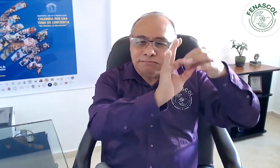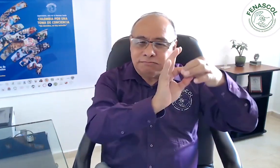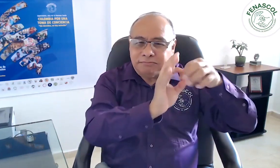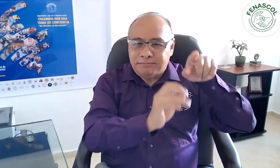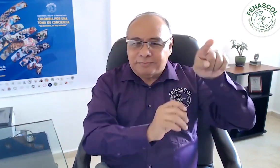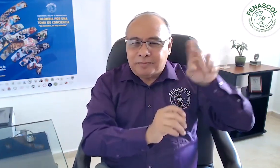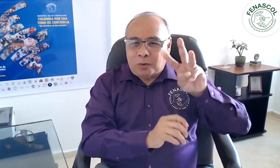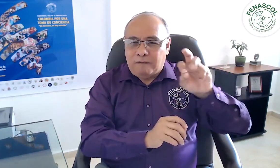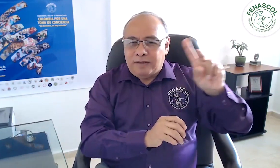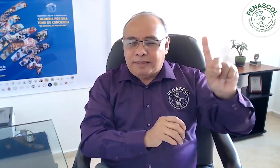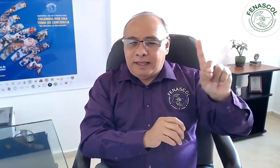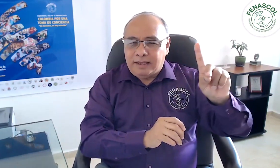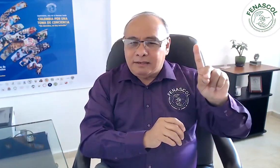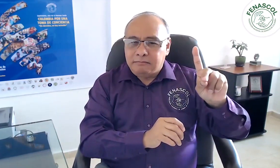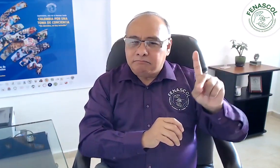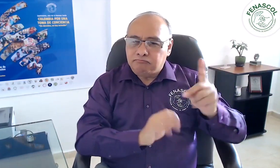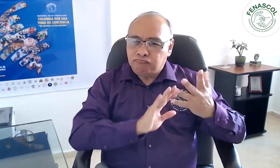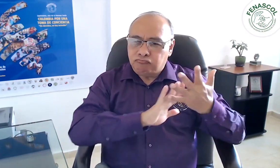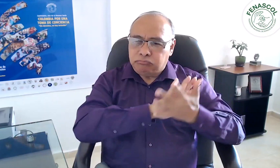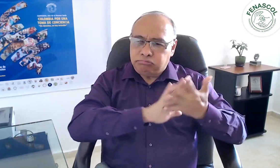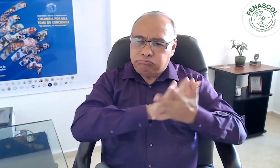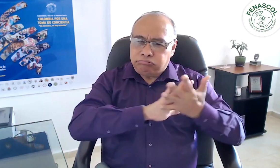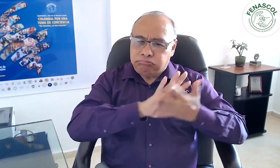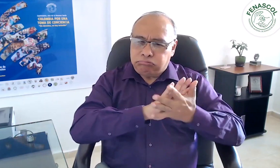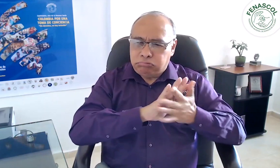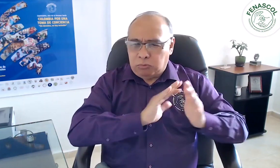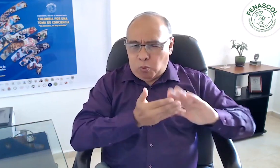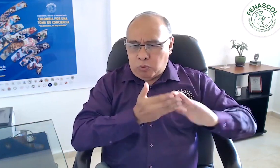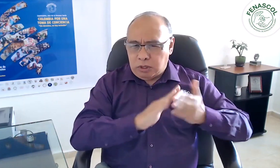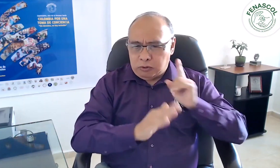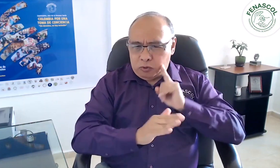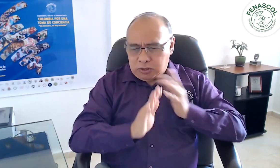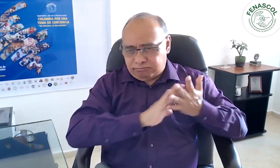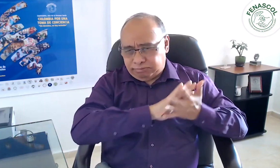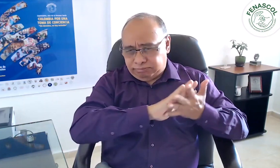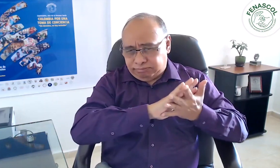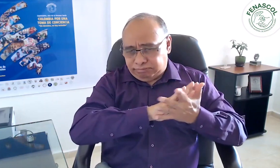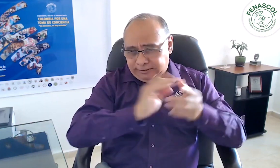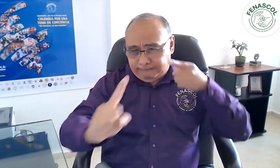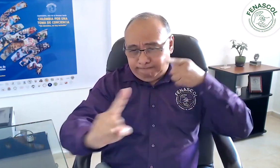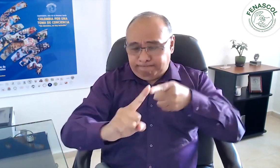Nos articulamos a lo preparado por la WFD. Nosotros soñamos por los derechos humanos.